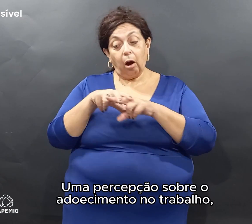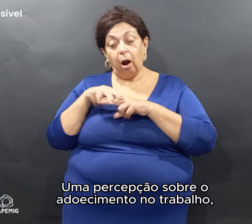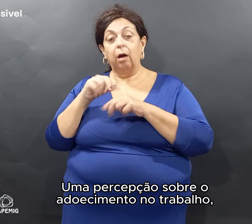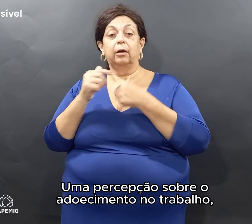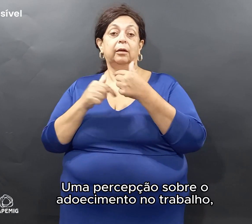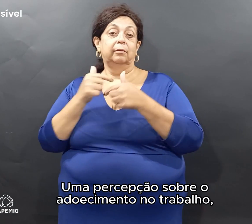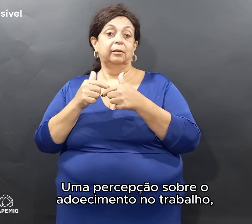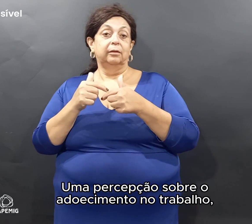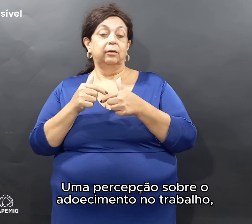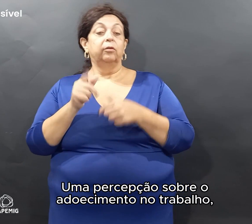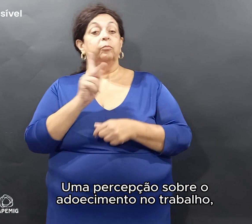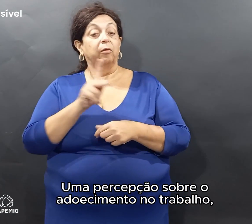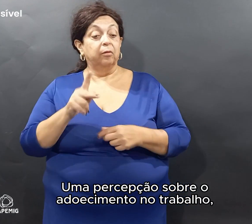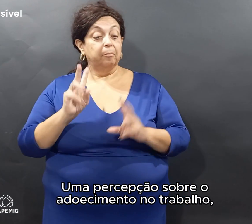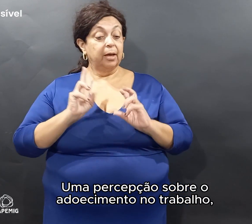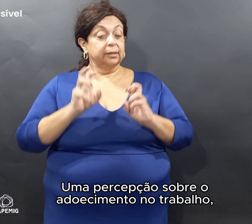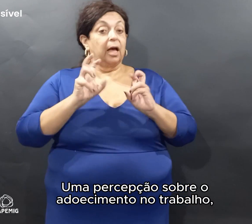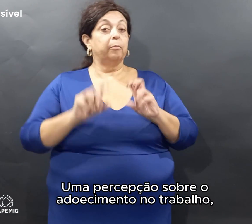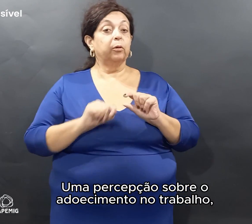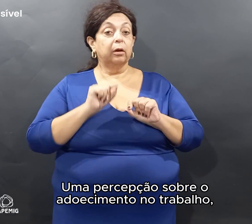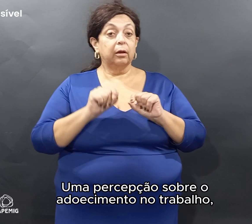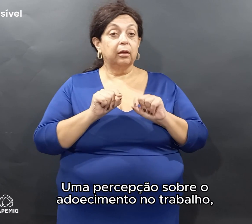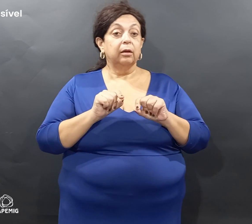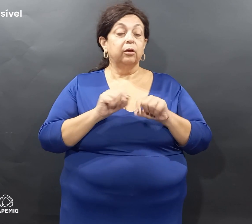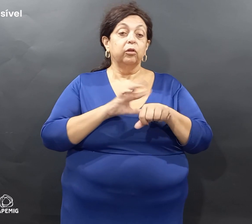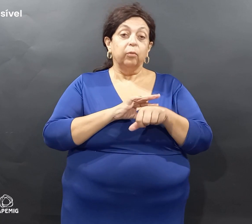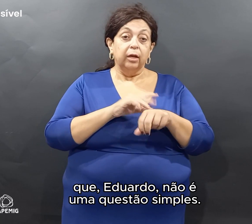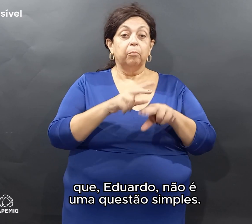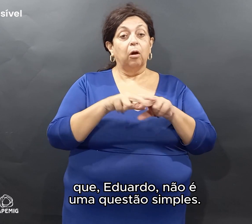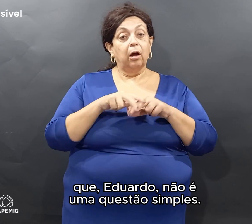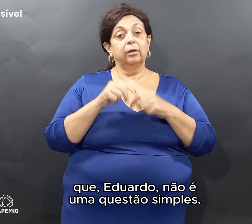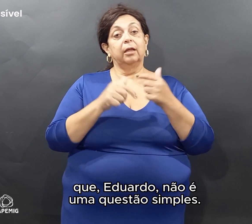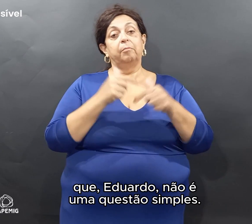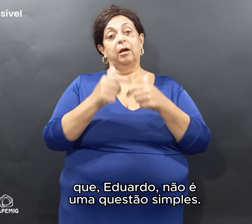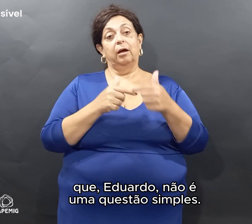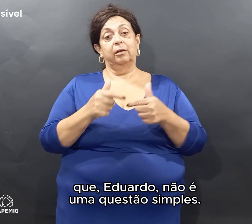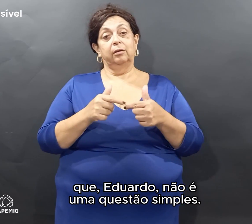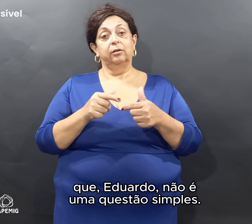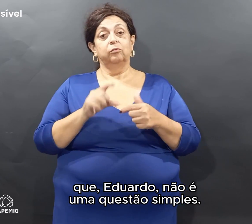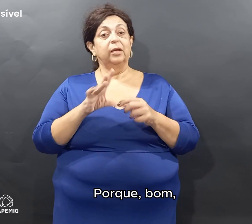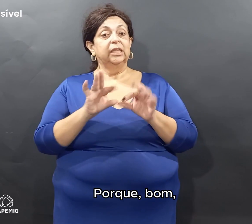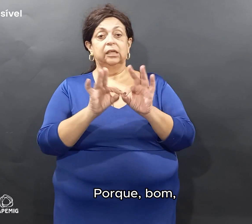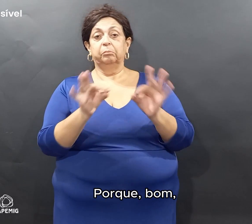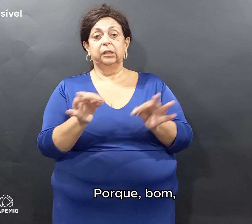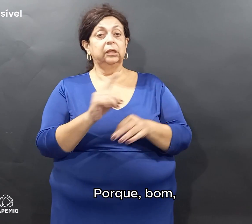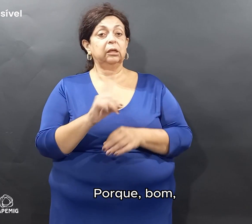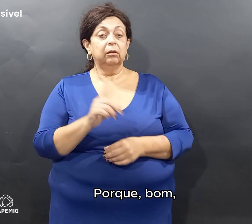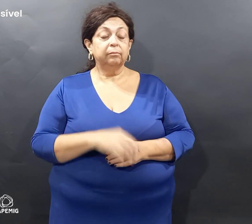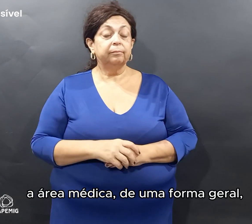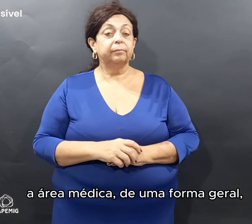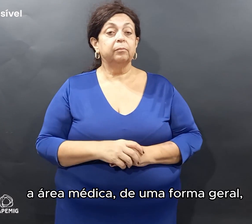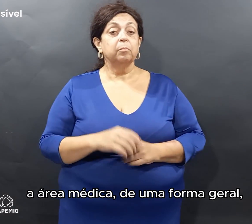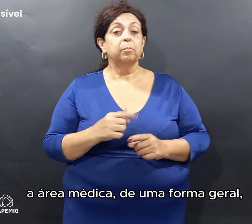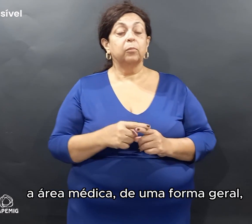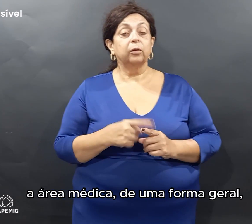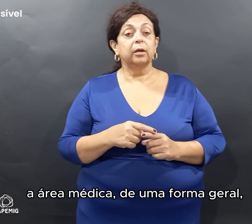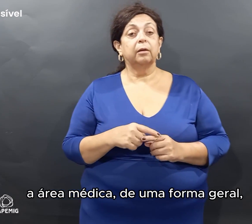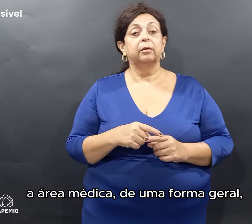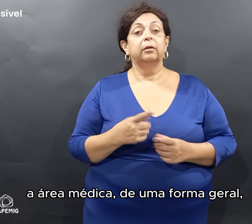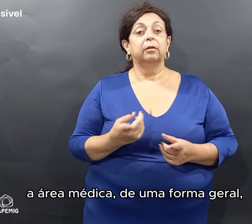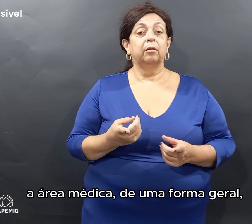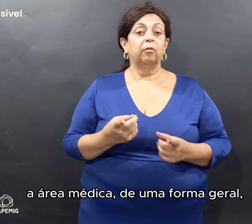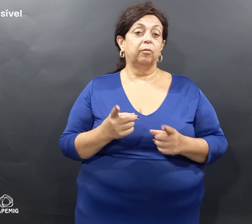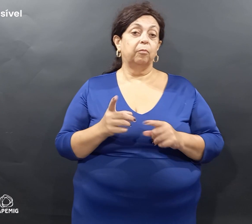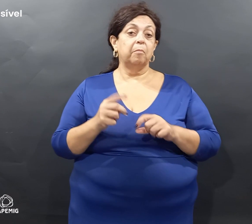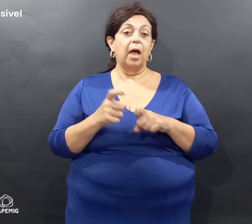Uma percepção sobre o adoecimento no trabalho, que, né, Eduardo, não é uma questão simples, porque, bom, a área médica, de uma